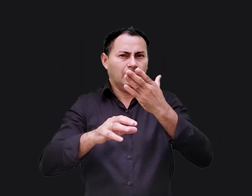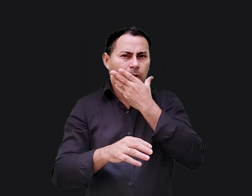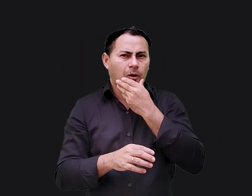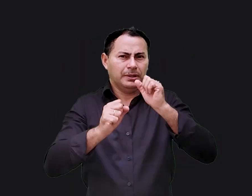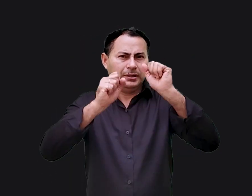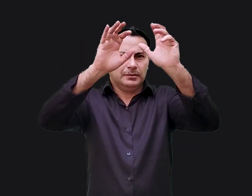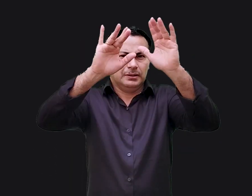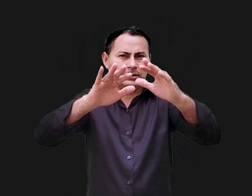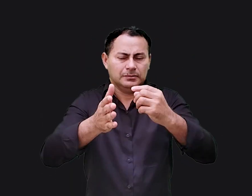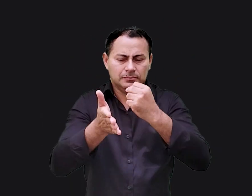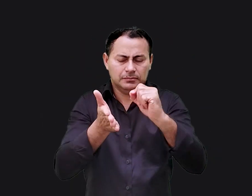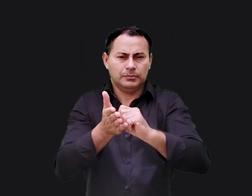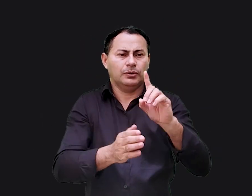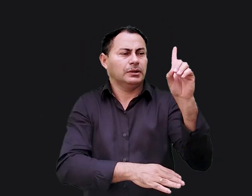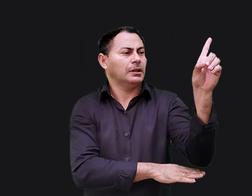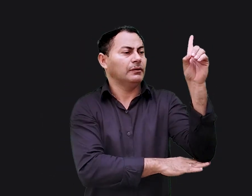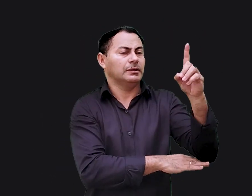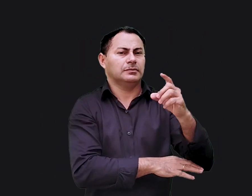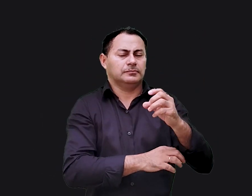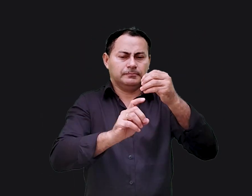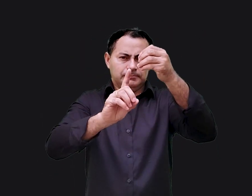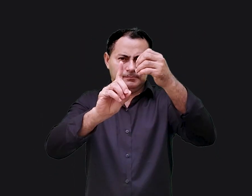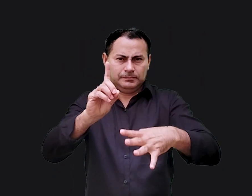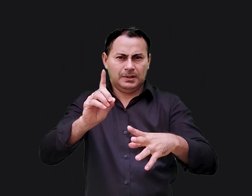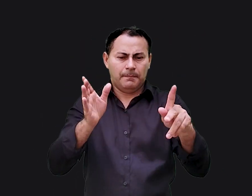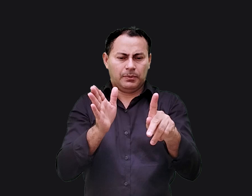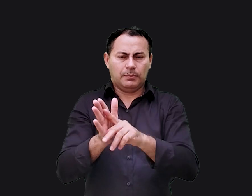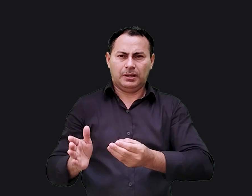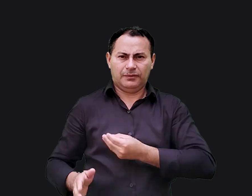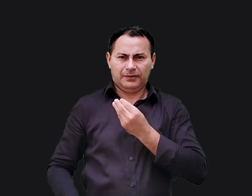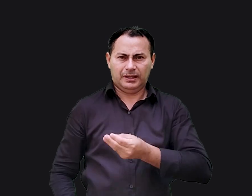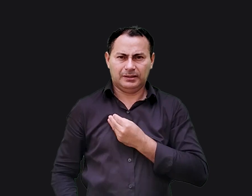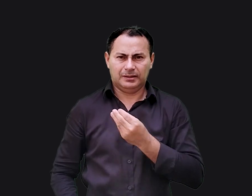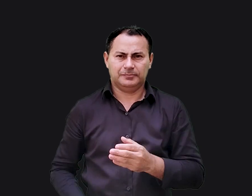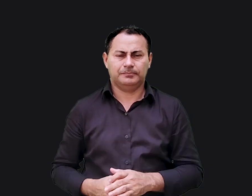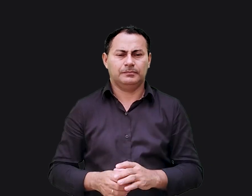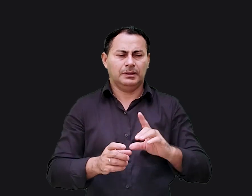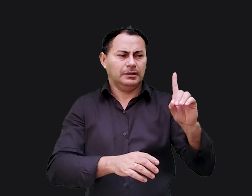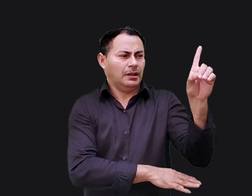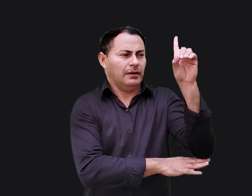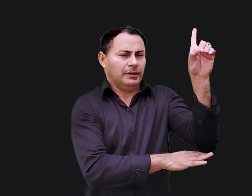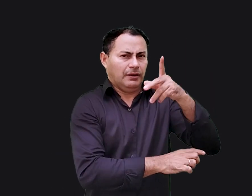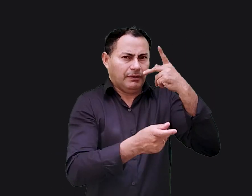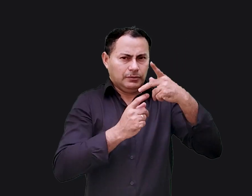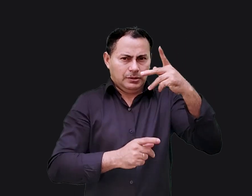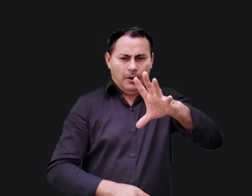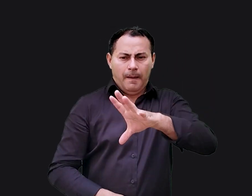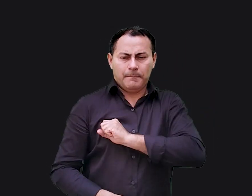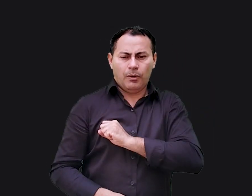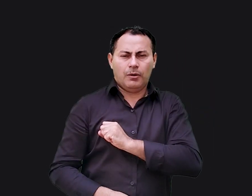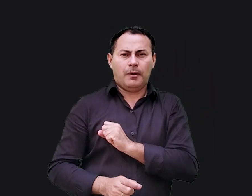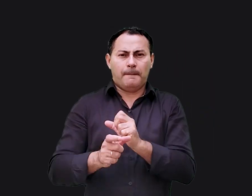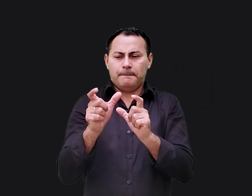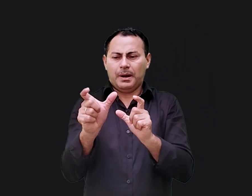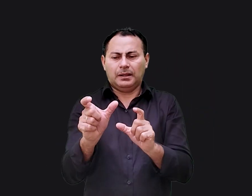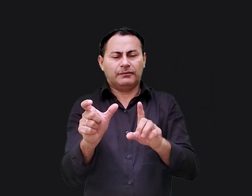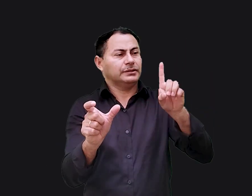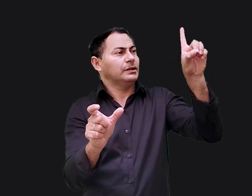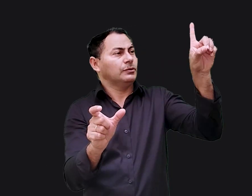que esse homem abençoado descrito por Davi seja uma descrição de sua própria vida. Davi está dizendo que seu amor pela palavra